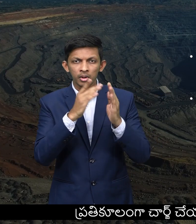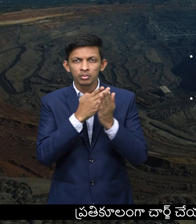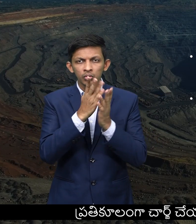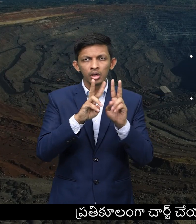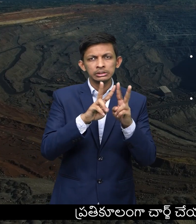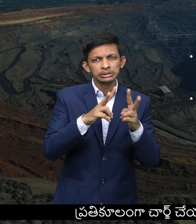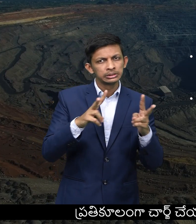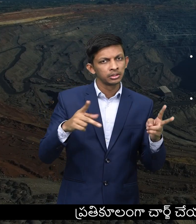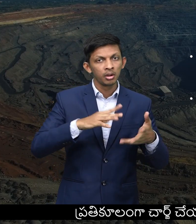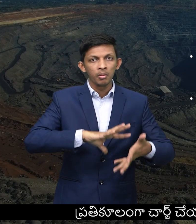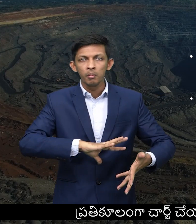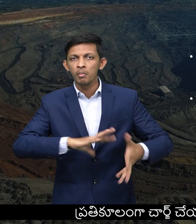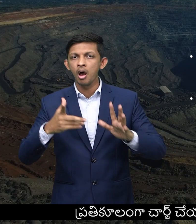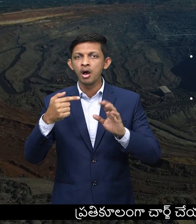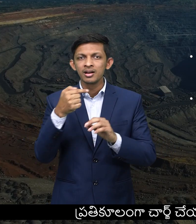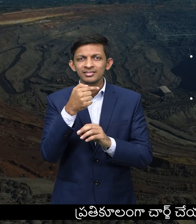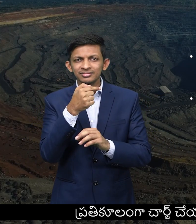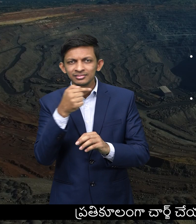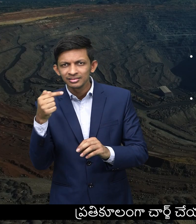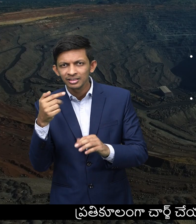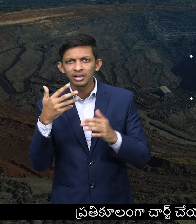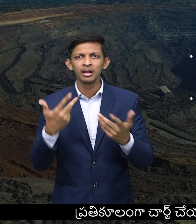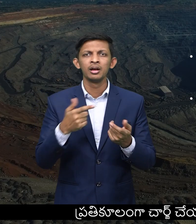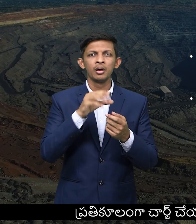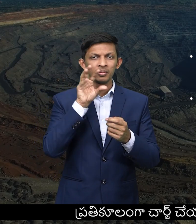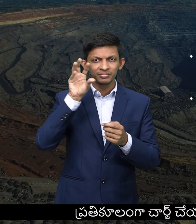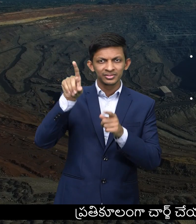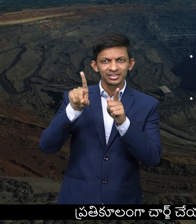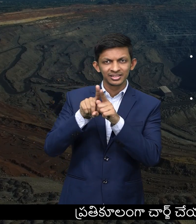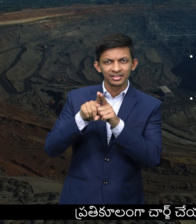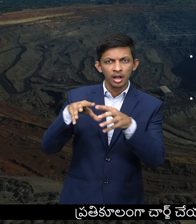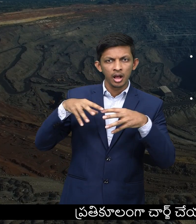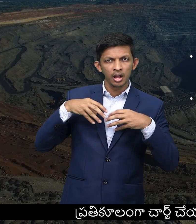ద్వారా ప్రతికూలంగా ఛార్జ్ చేయబడిన అయాన్లను ఏర్పరుస్తాయి.